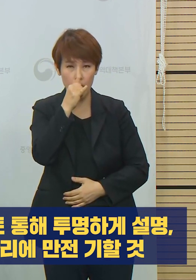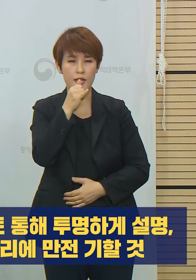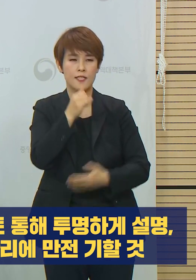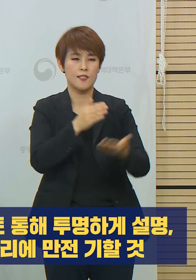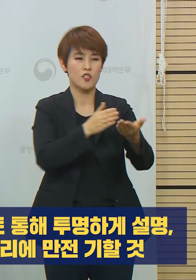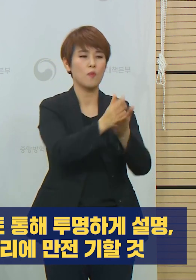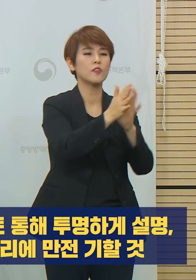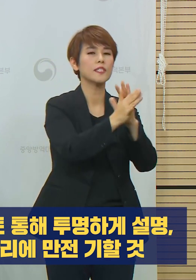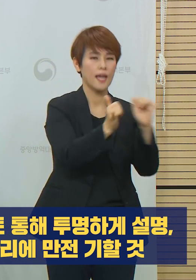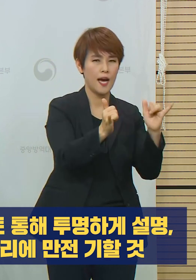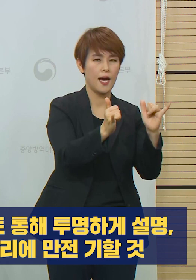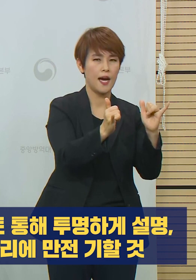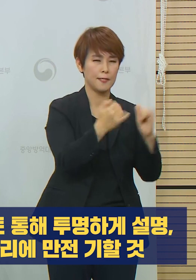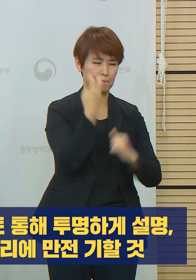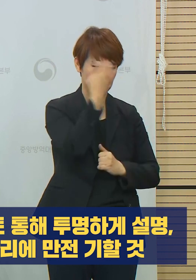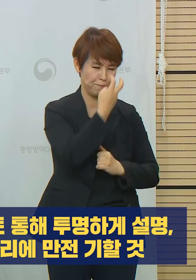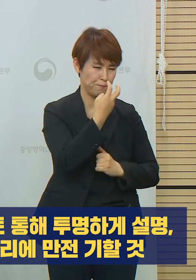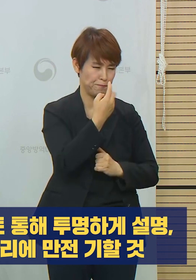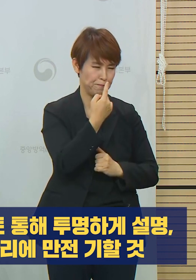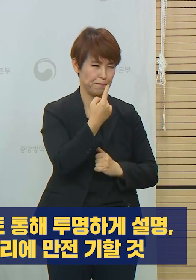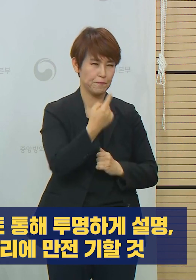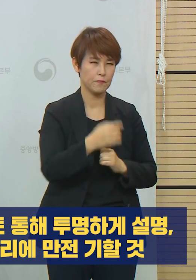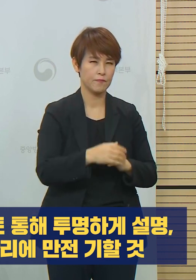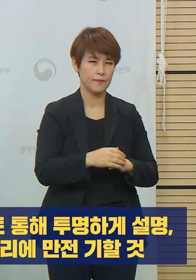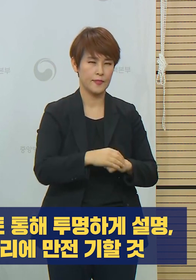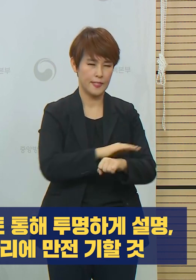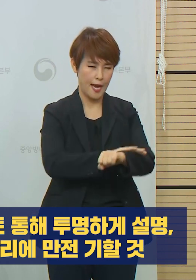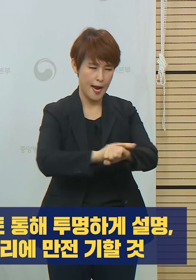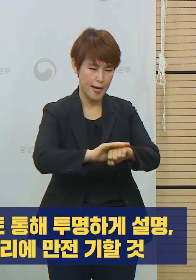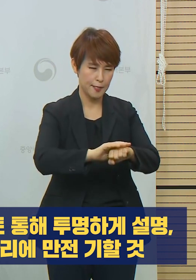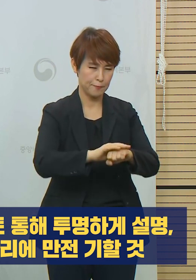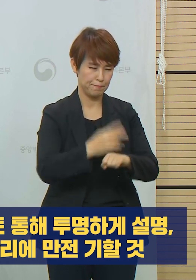전문가 검토를 통해 투명하게 설명드리고 또